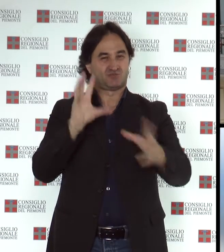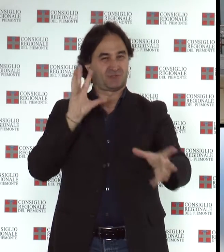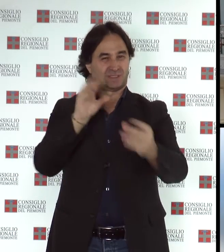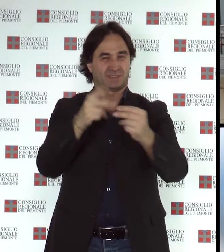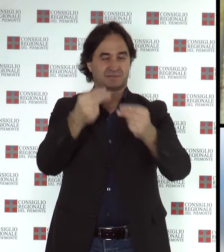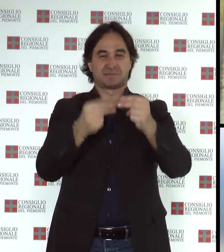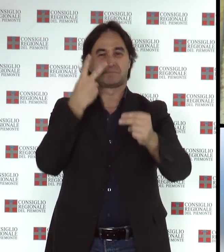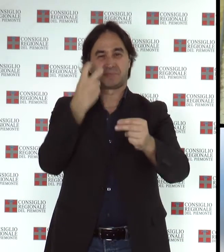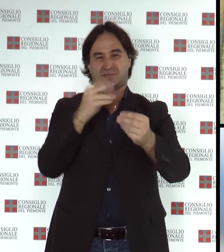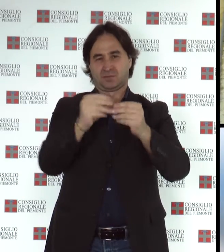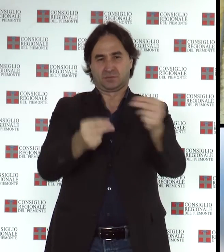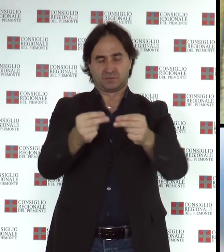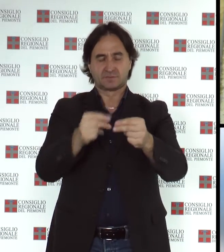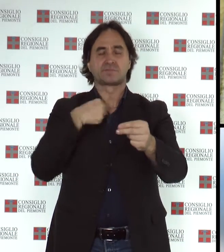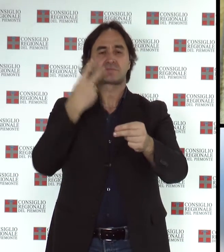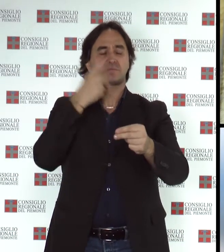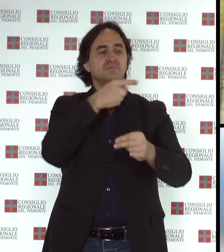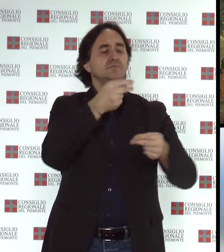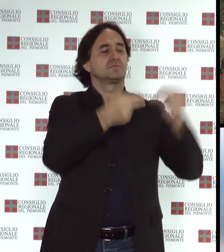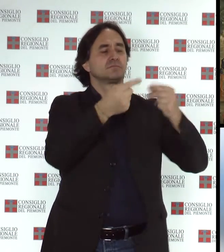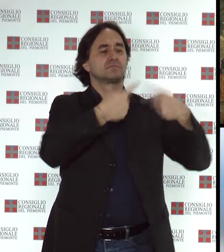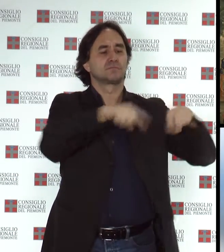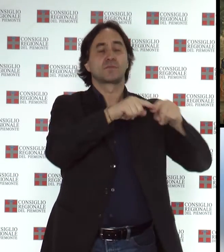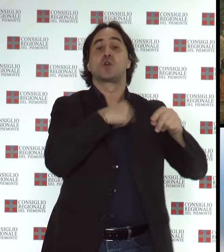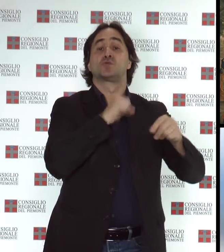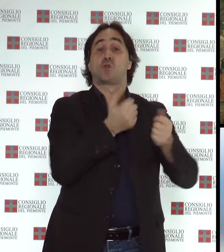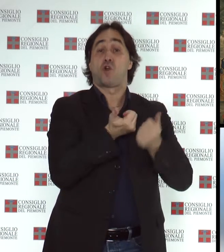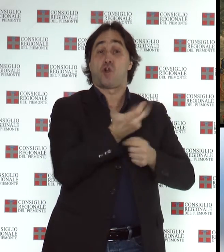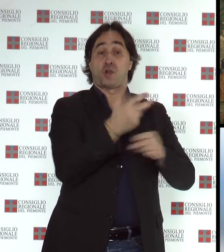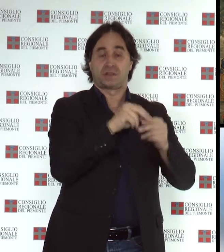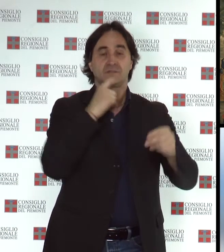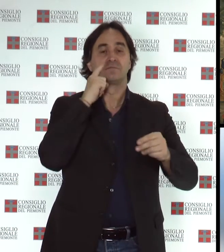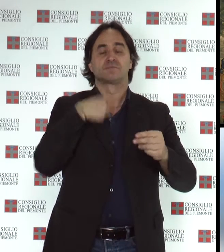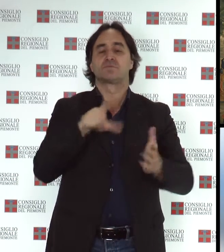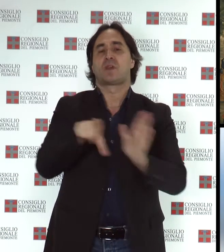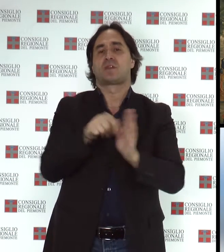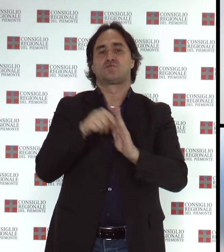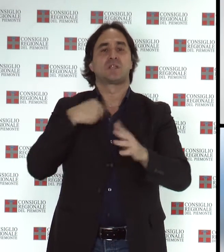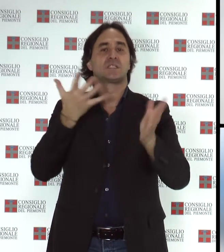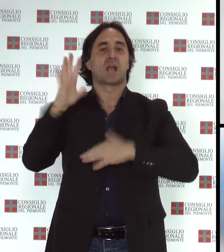stabilito nella sentenza di parifica della Corte dei Conti e recepisce il decreto legge Salva Regioni.